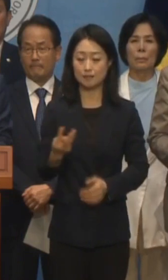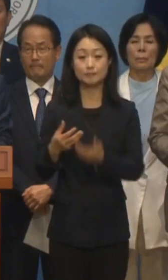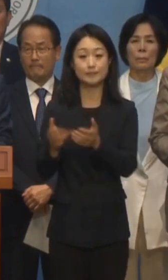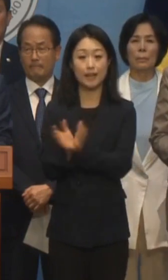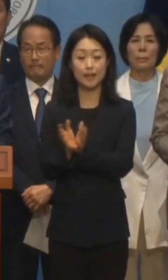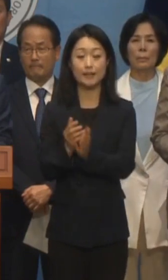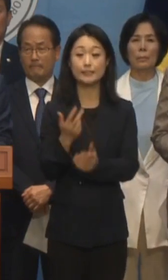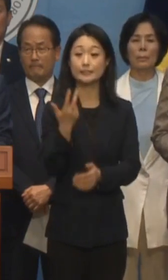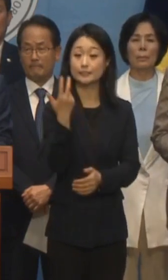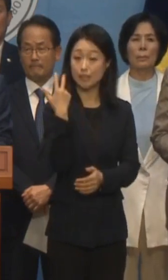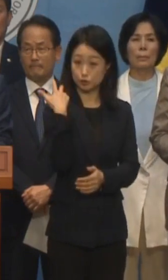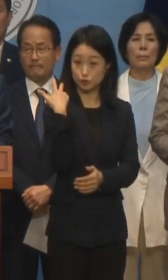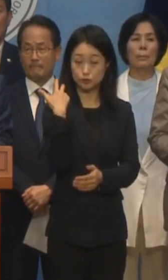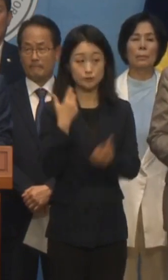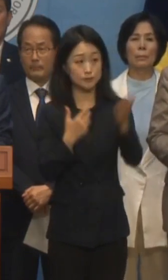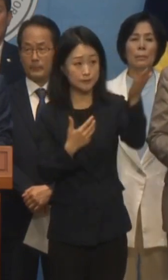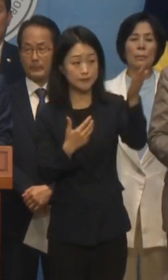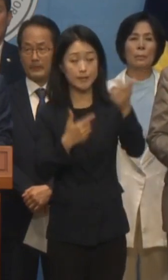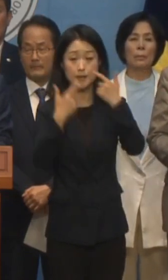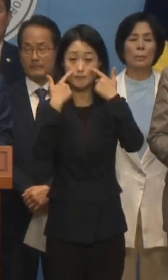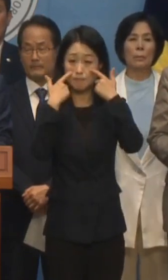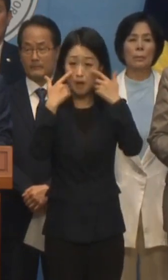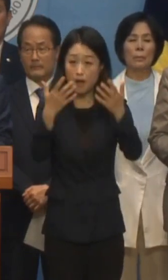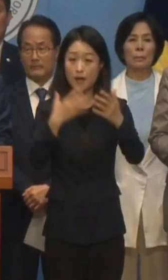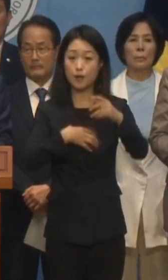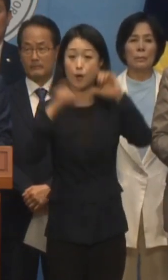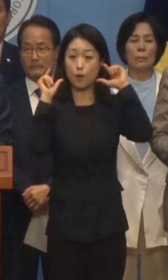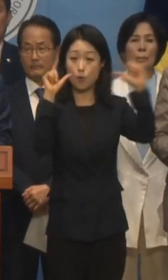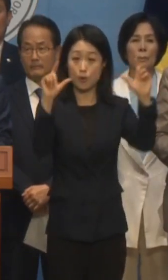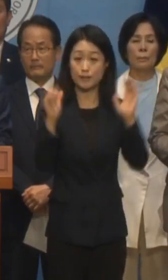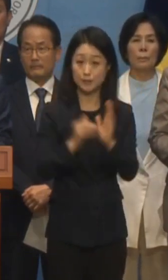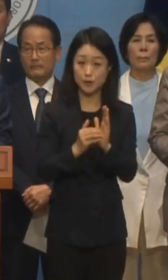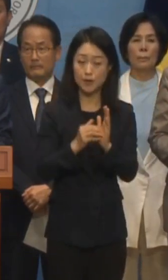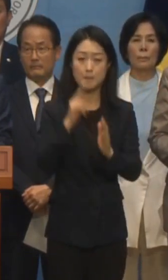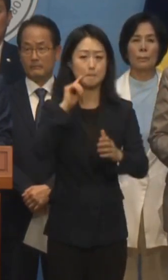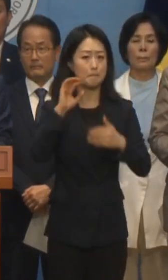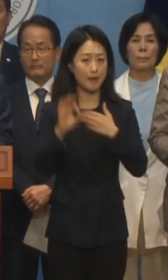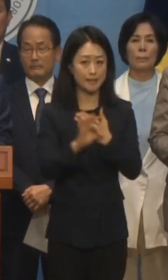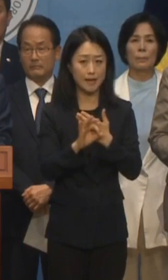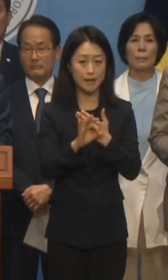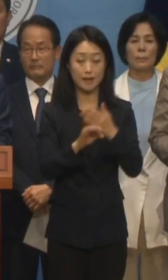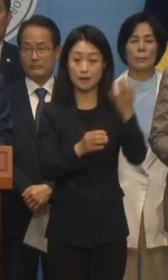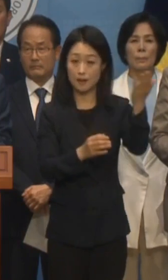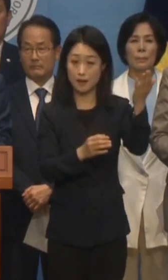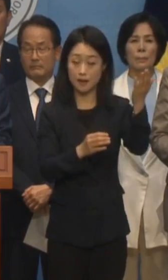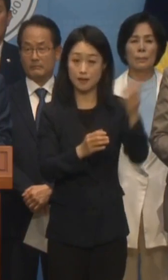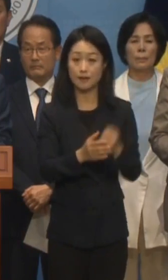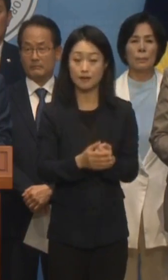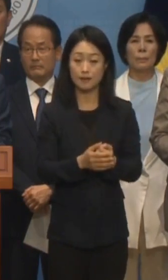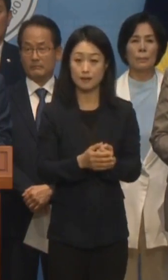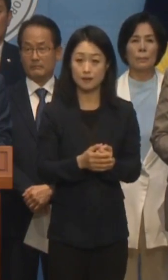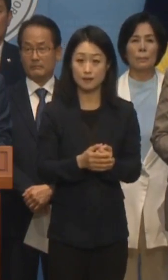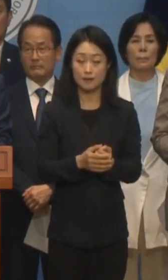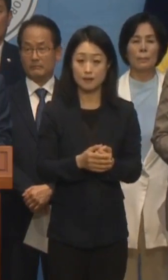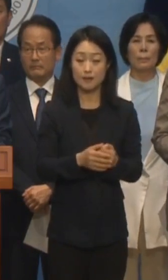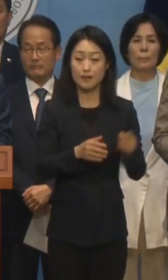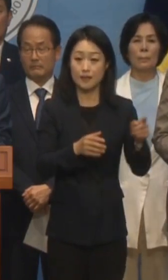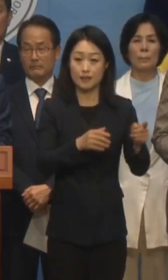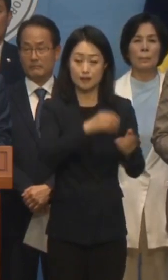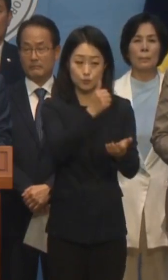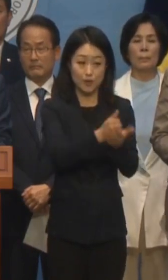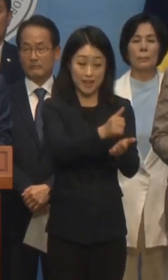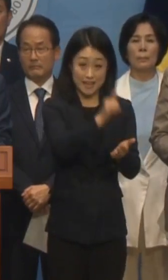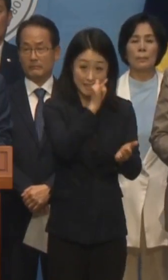지난주 기자회견을 통해 권익위를 향해 분명히 경고했습니다. 만일 권익위가 종결에 반대하는 의원들의 의견을